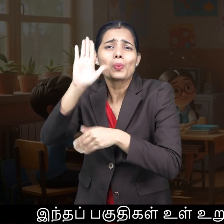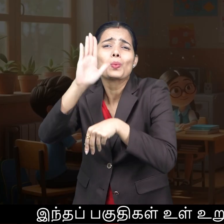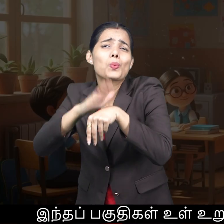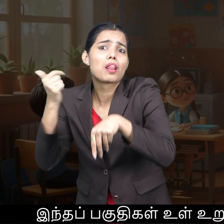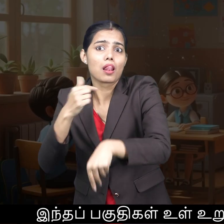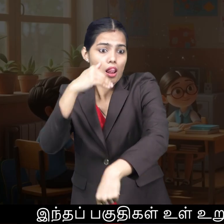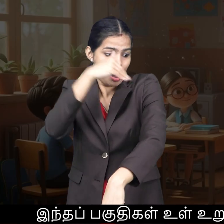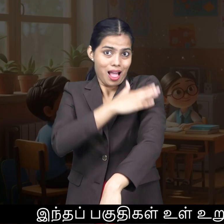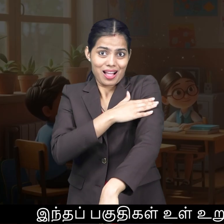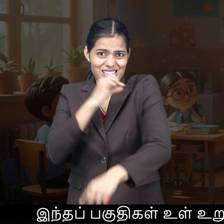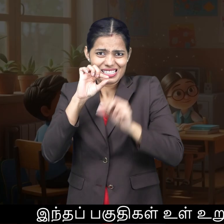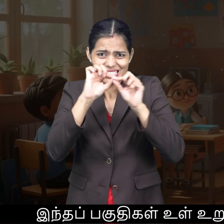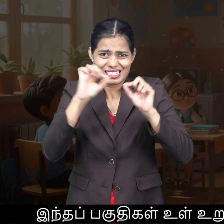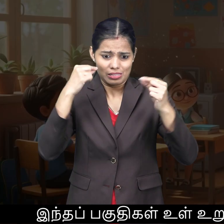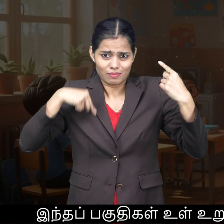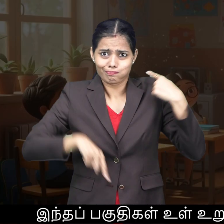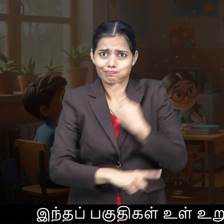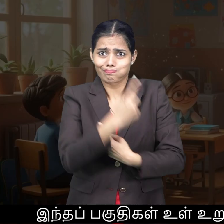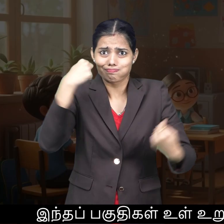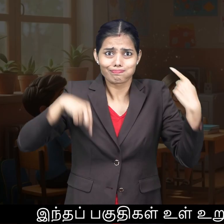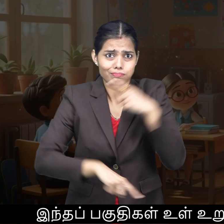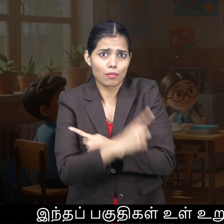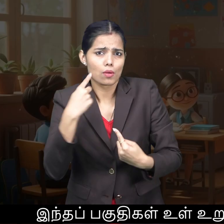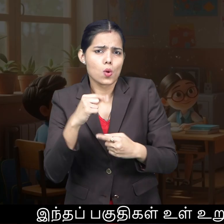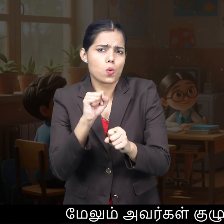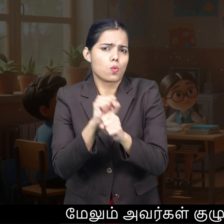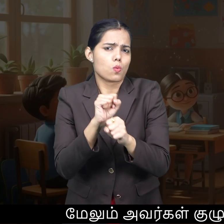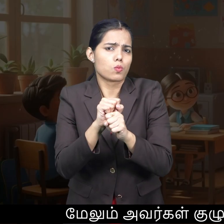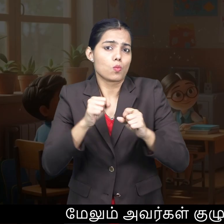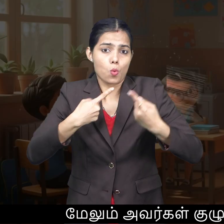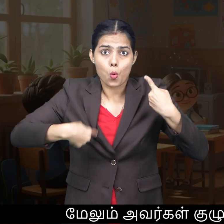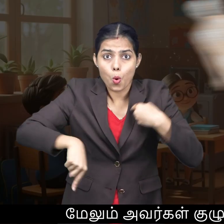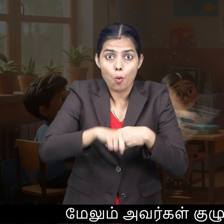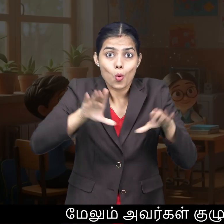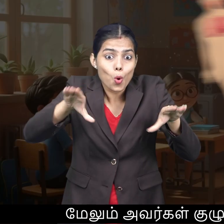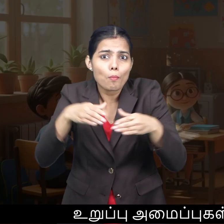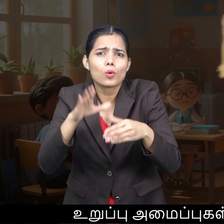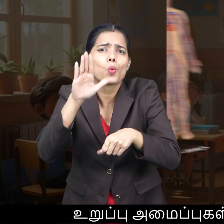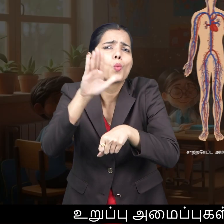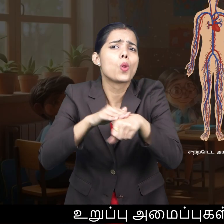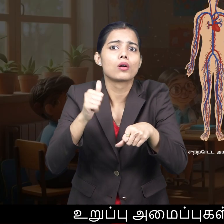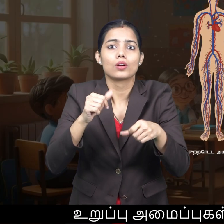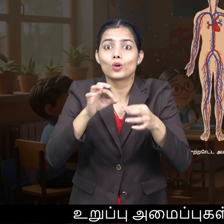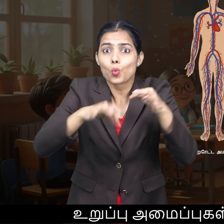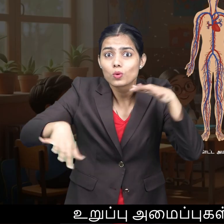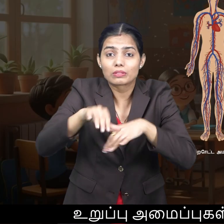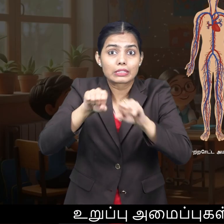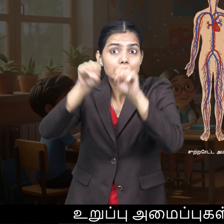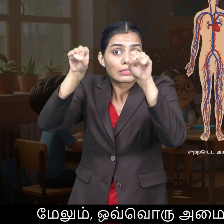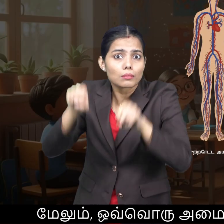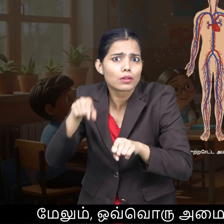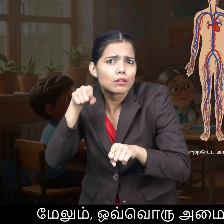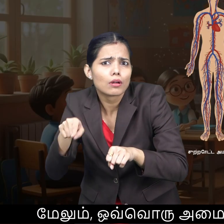இந்த பாகங்கள் உள்ளுறுப்புகள் என்று அழைக்கப்படுகின்றன. மேலும் அவை உறுப்பு அமைப்புகள் எனப்படும் குழுக்களாக